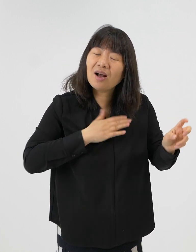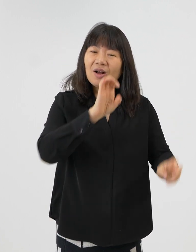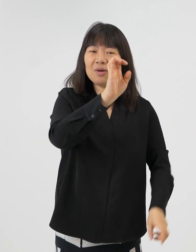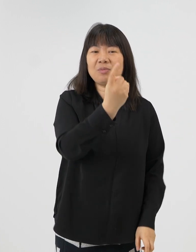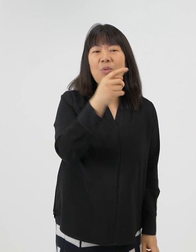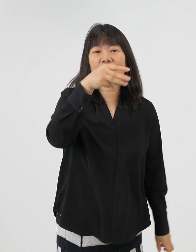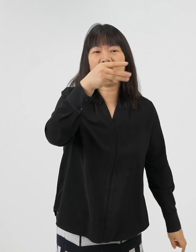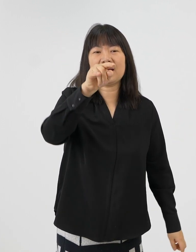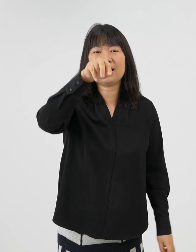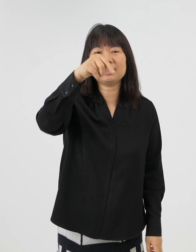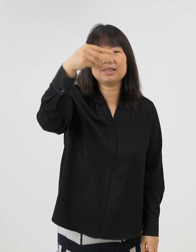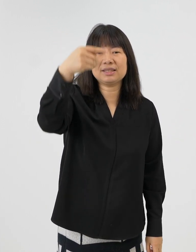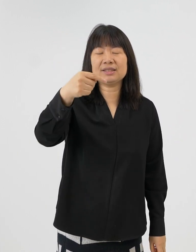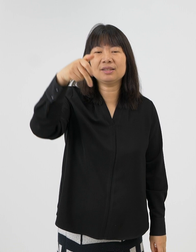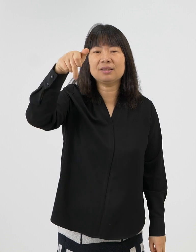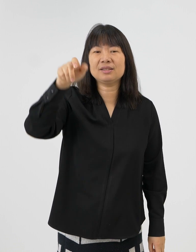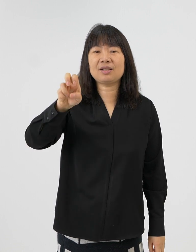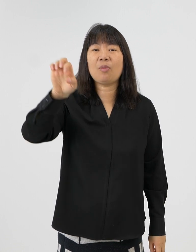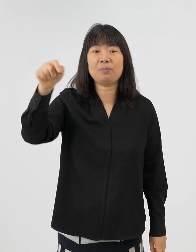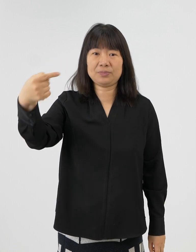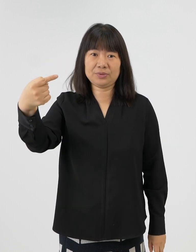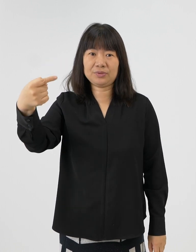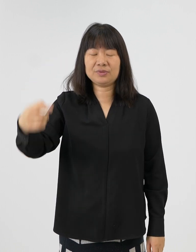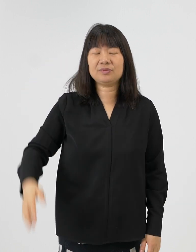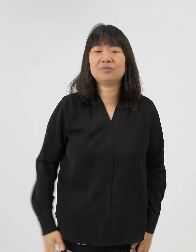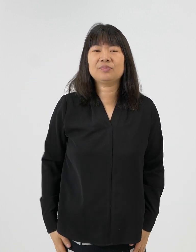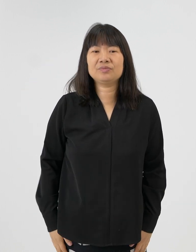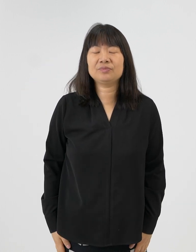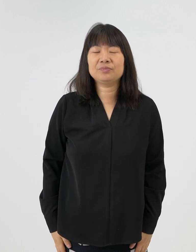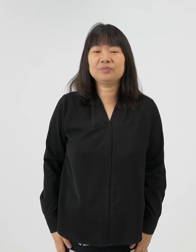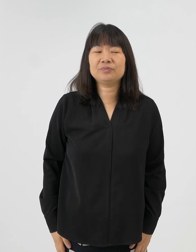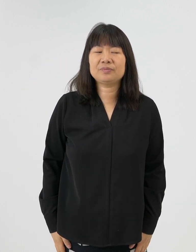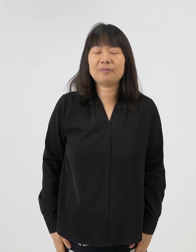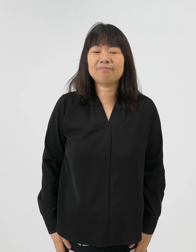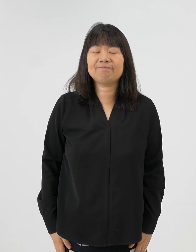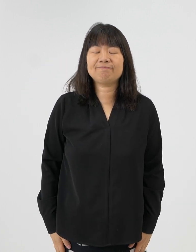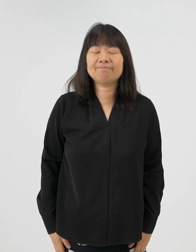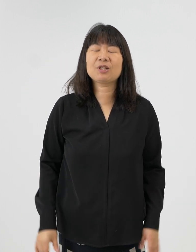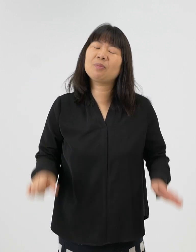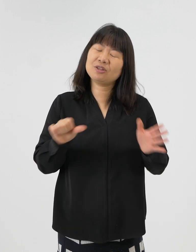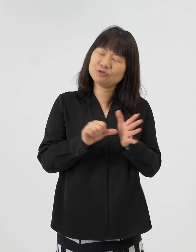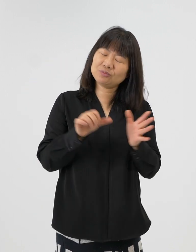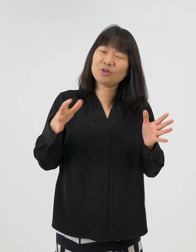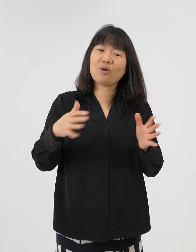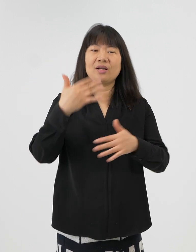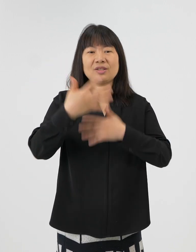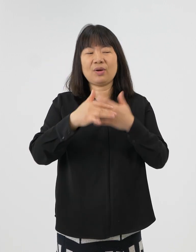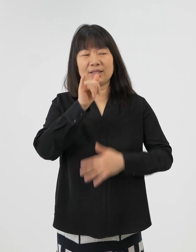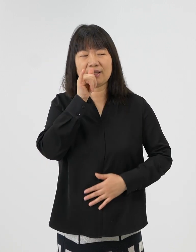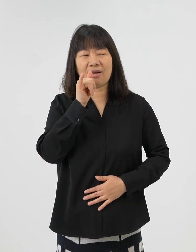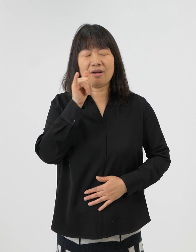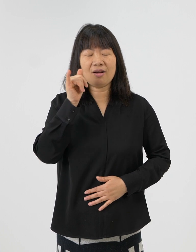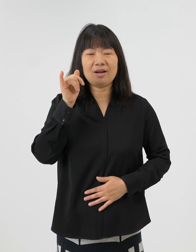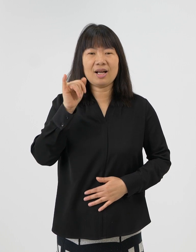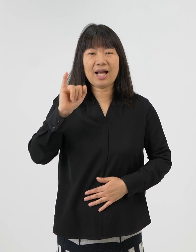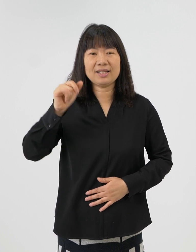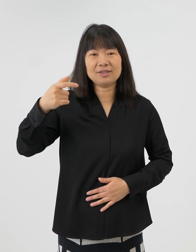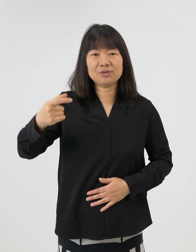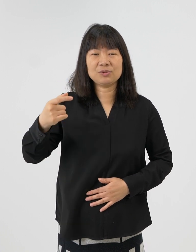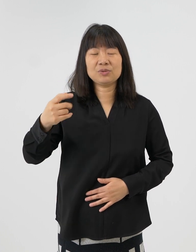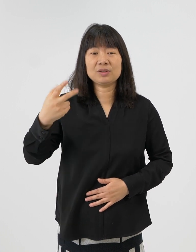영화예요. 이제 온전한 장면을 한번 볼까요? 네, 아주 유명한 영화죠. IQ